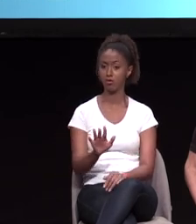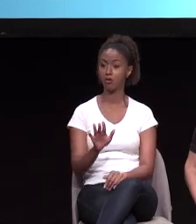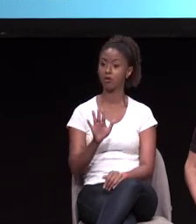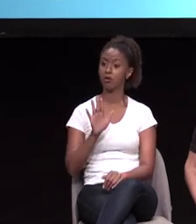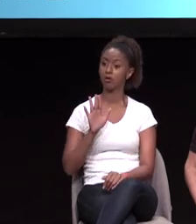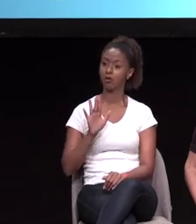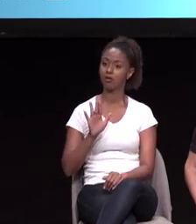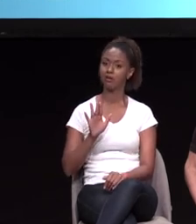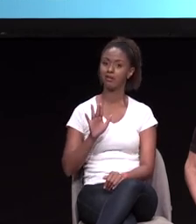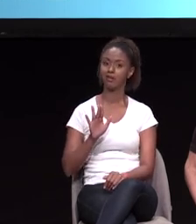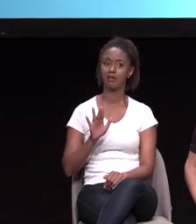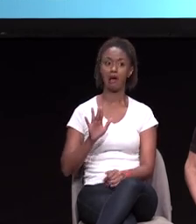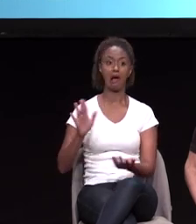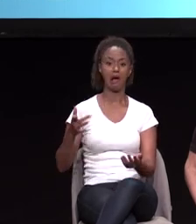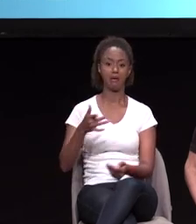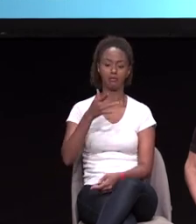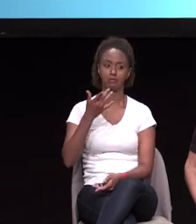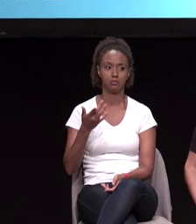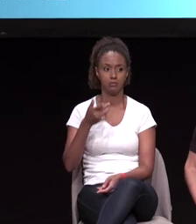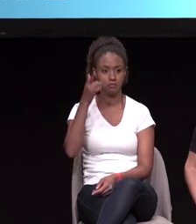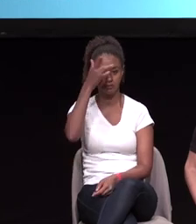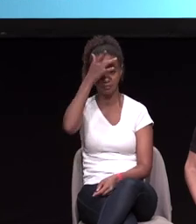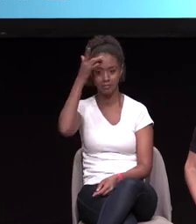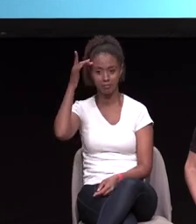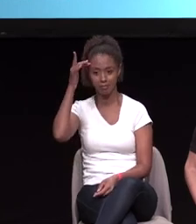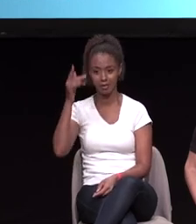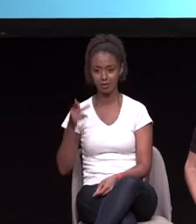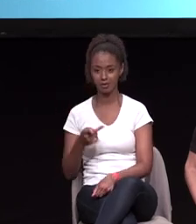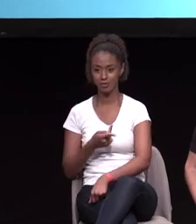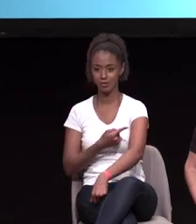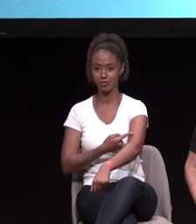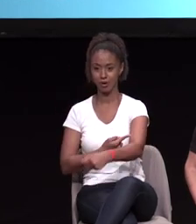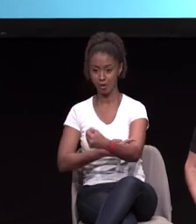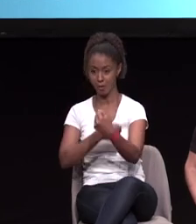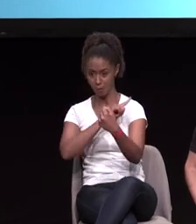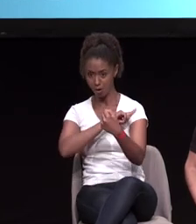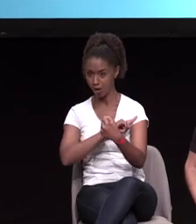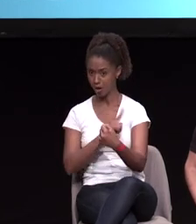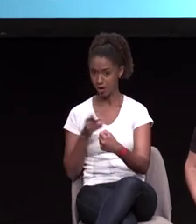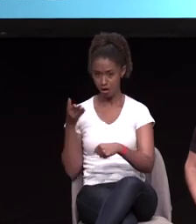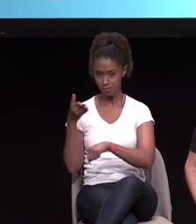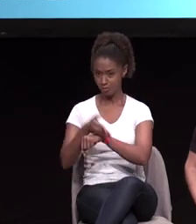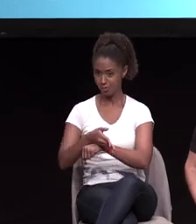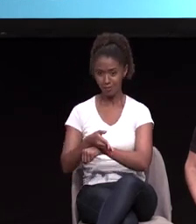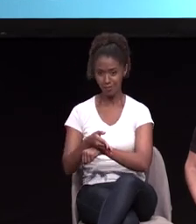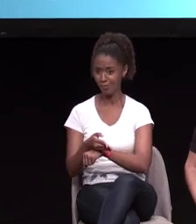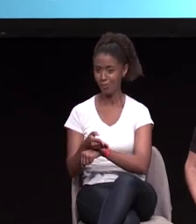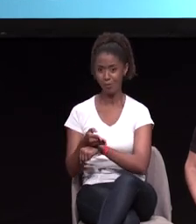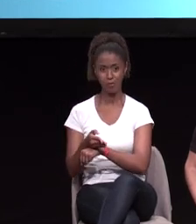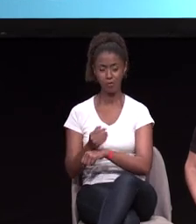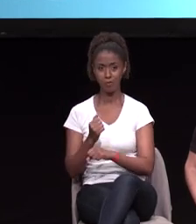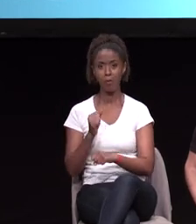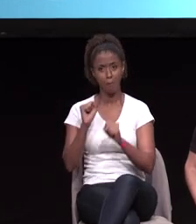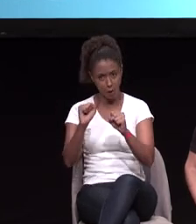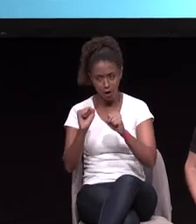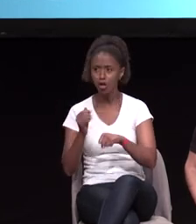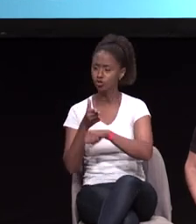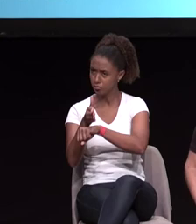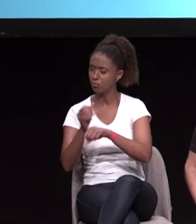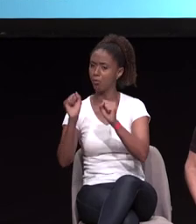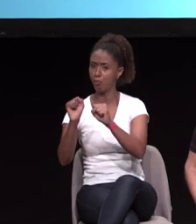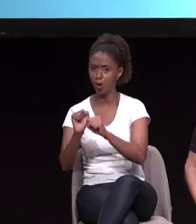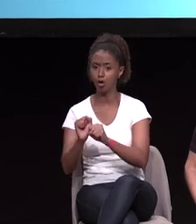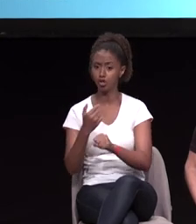que polonesa não possam pesquisar não é que eles não vêem que eu tenho em quem se interessar por arte usa o rádio é também